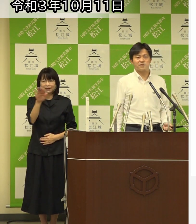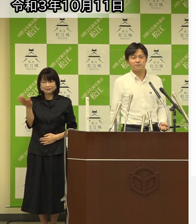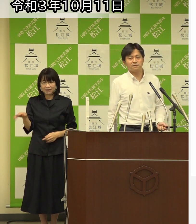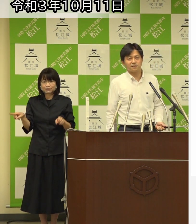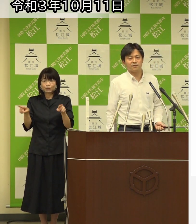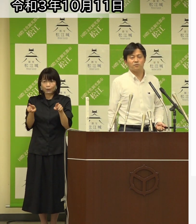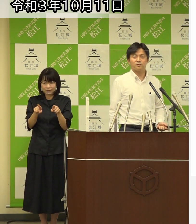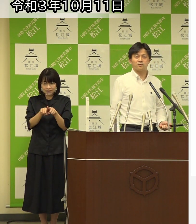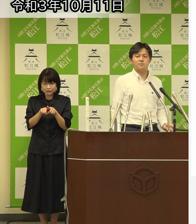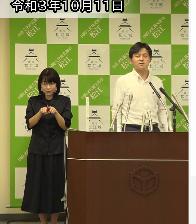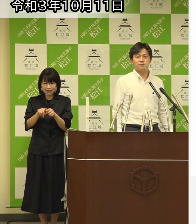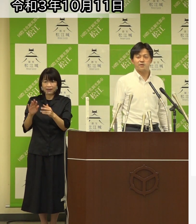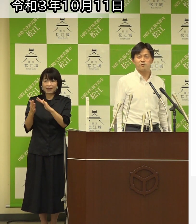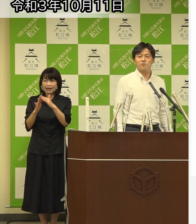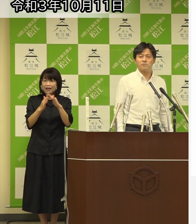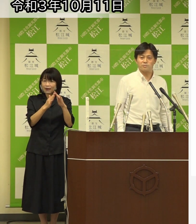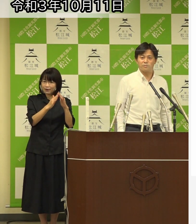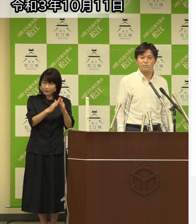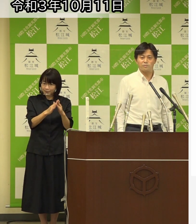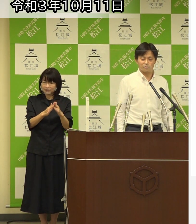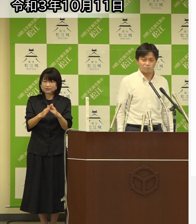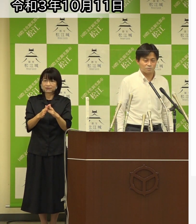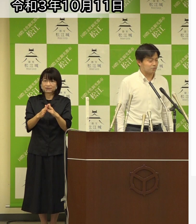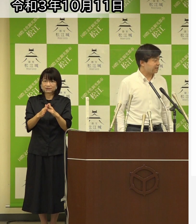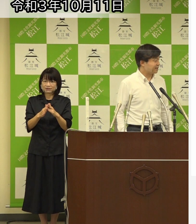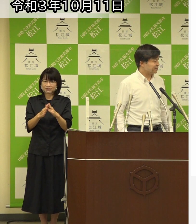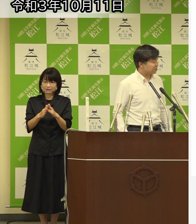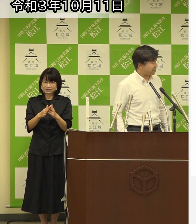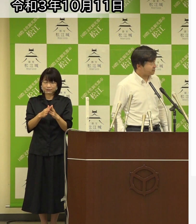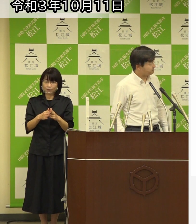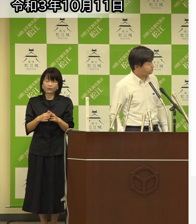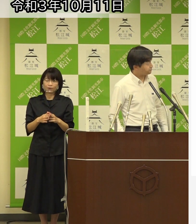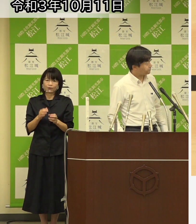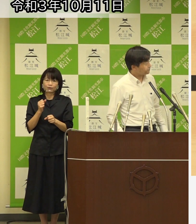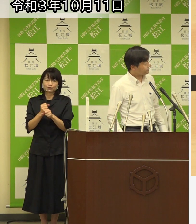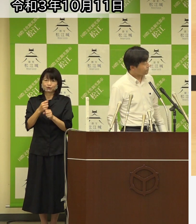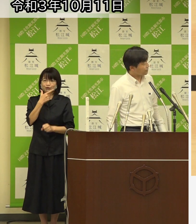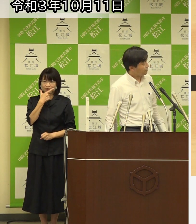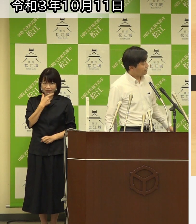この町並み作っていきたいと思っておりますので、ご協力のほどよろしくお願いいたします。